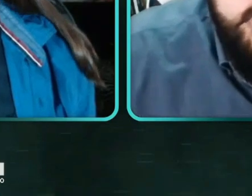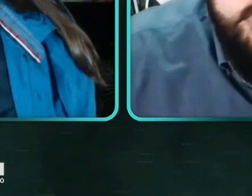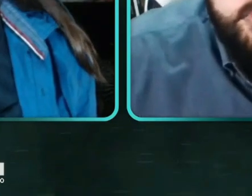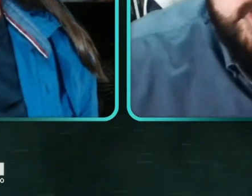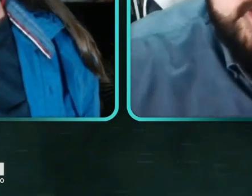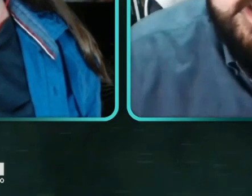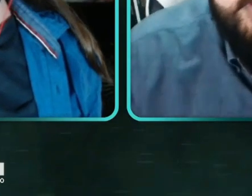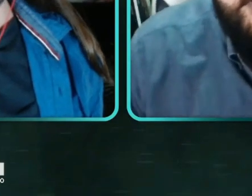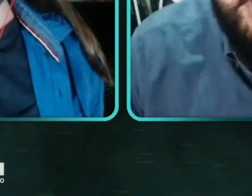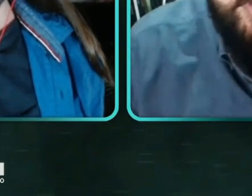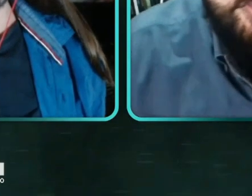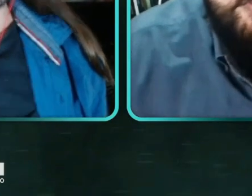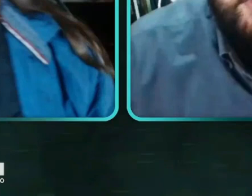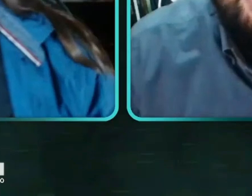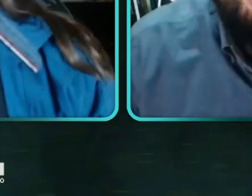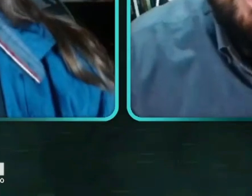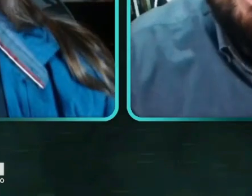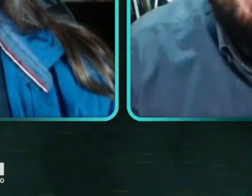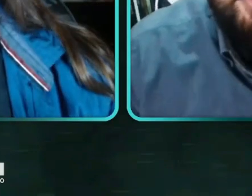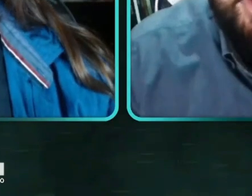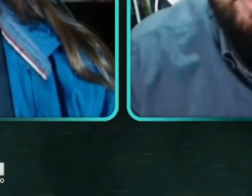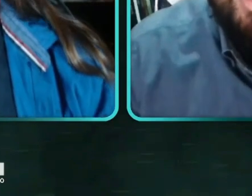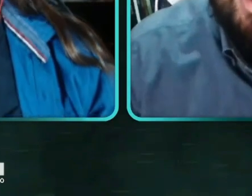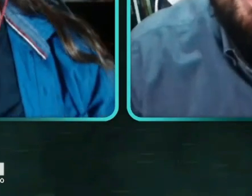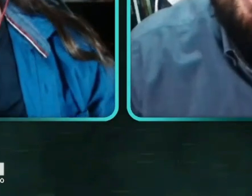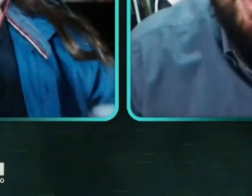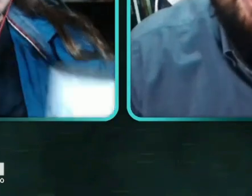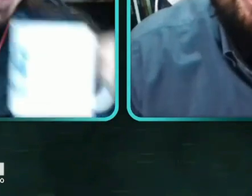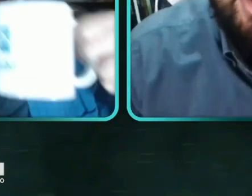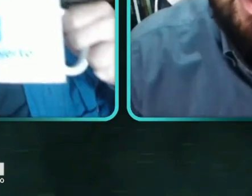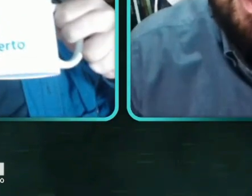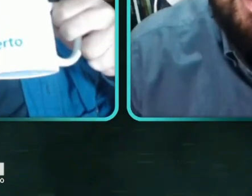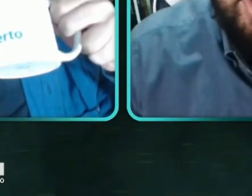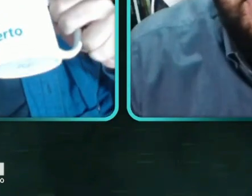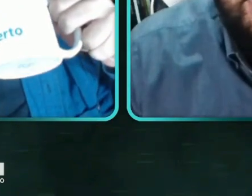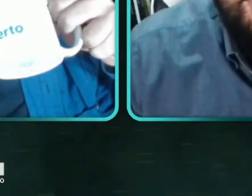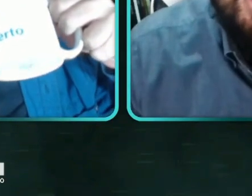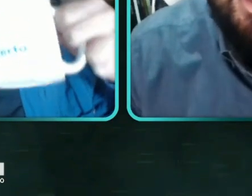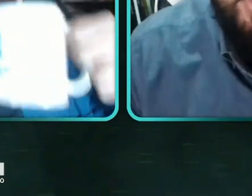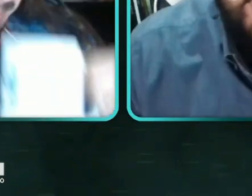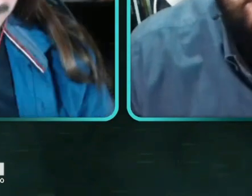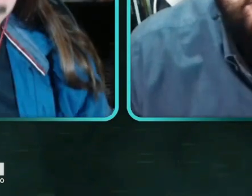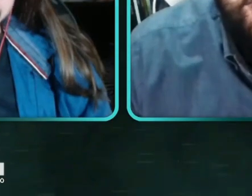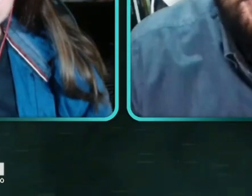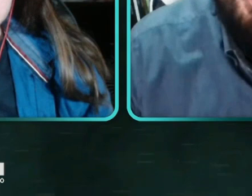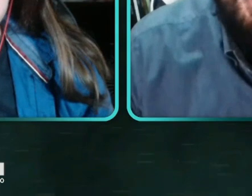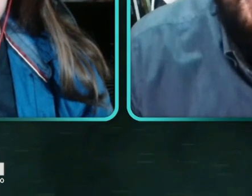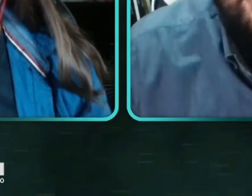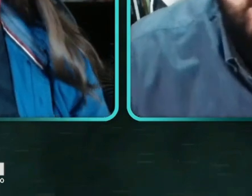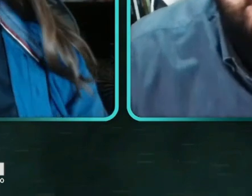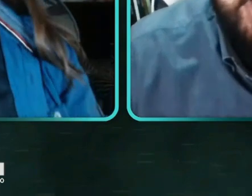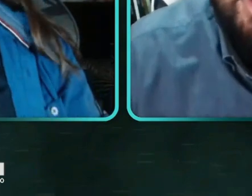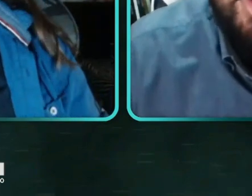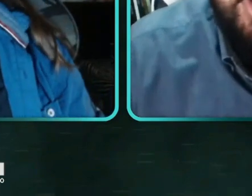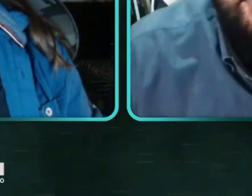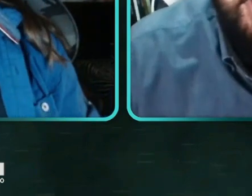muy buenas noches y bienvenidos un miércoles más a un programa de al descubierto desde el canal de Twitch de spanish Revolution soy